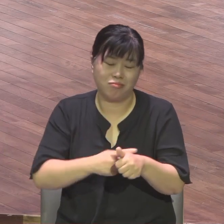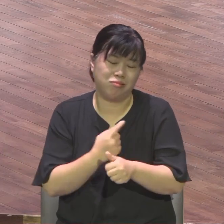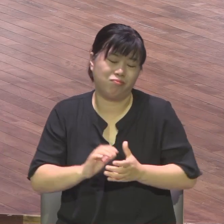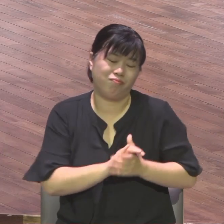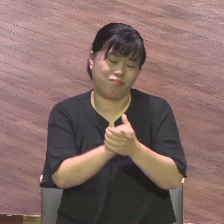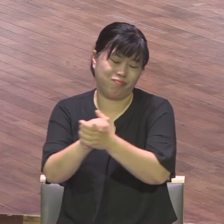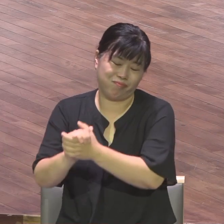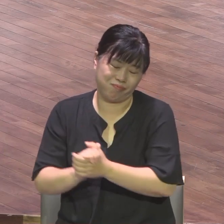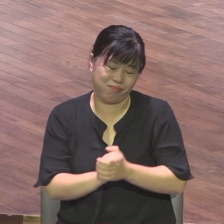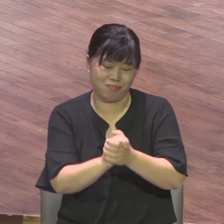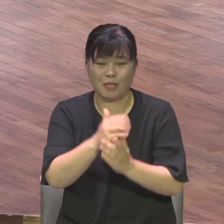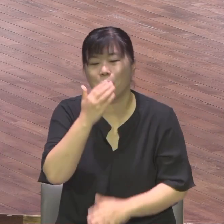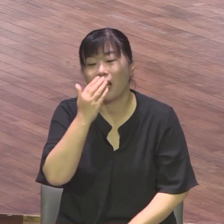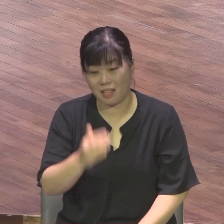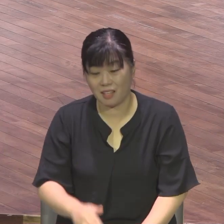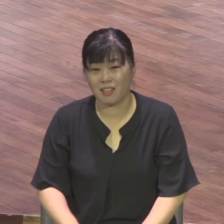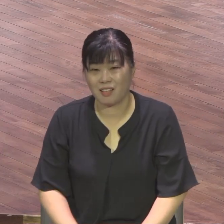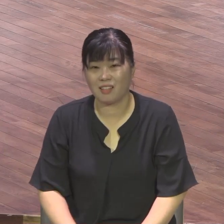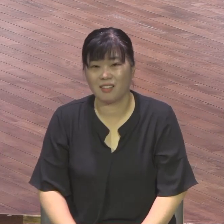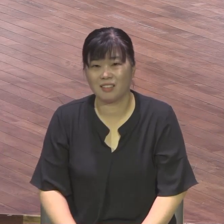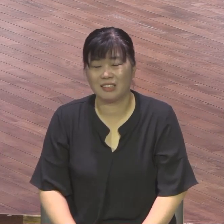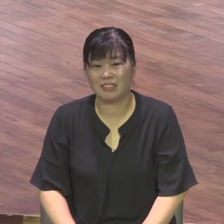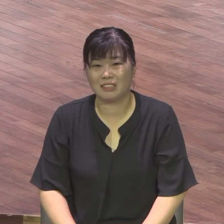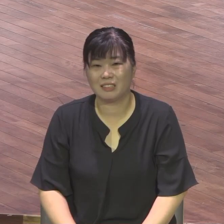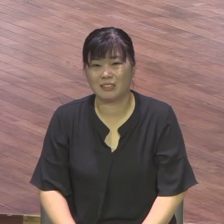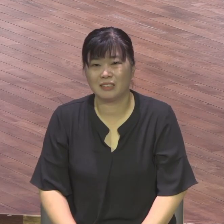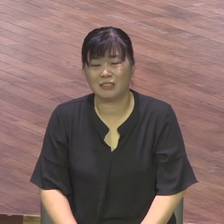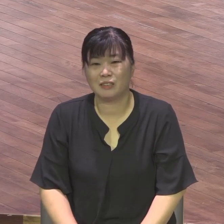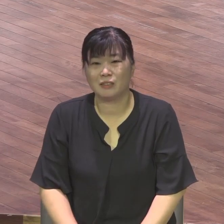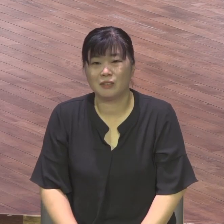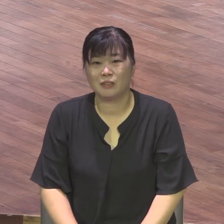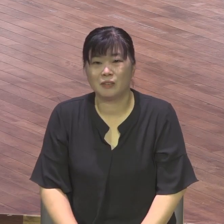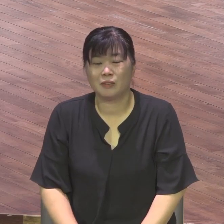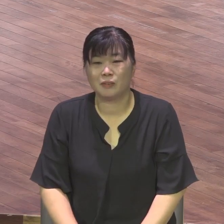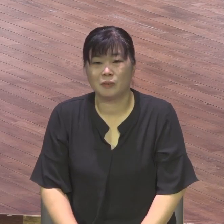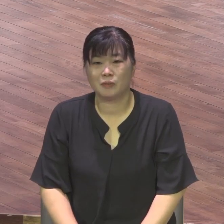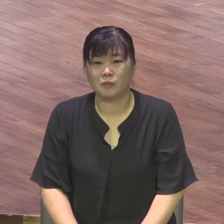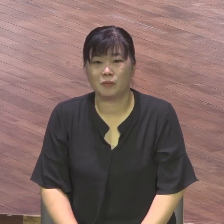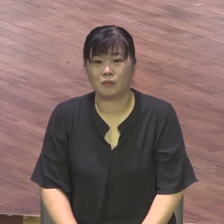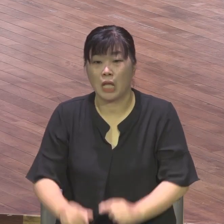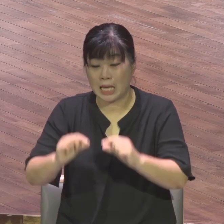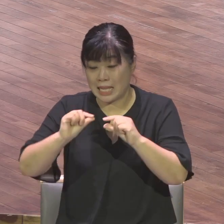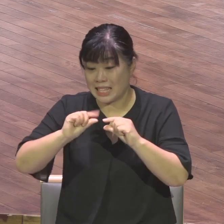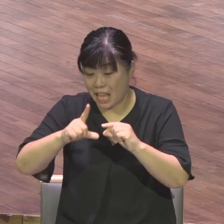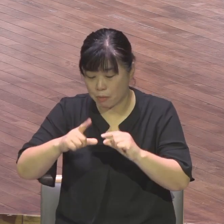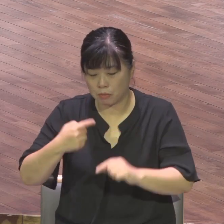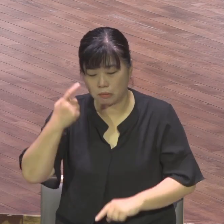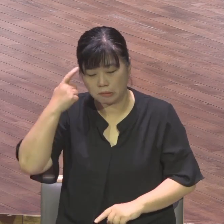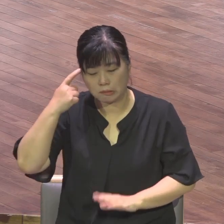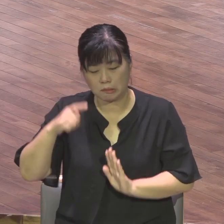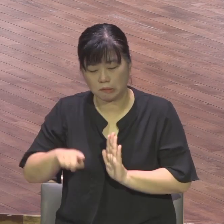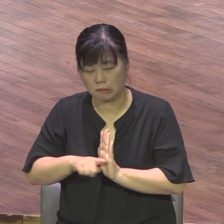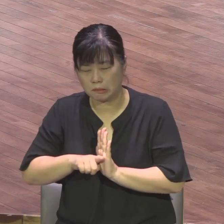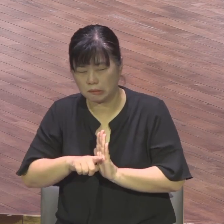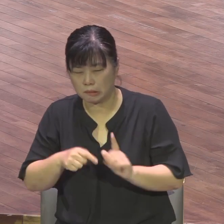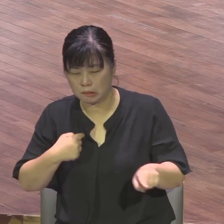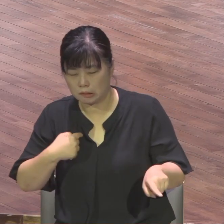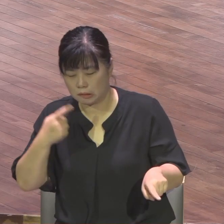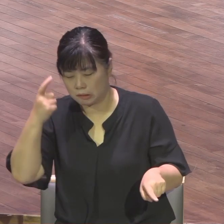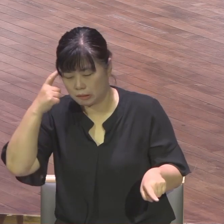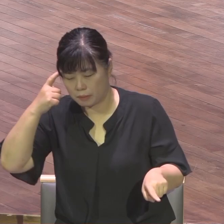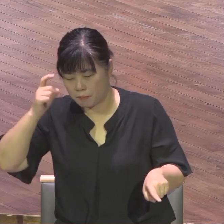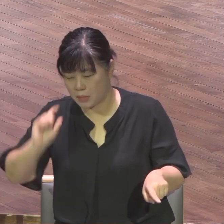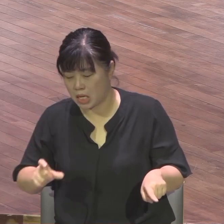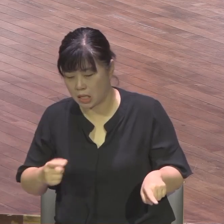그래야 원리시 됩니다. 다 깨세요. 많은 사람들이요, 편견 가지고 있기 때문에 뭐가 생겨요? 갈등이 생겨요. 나